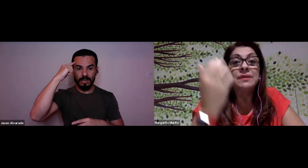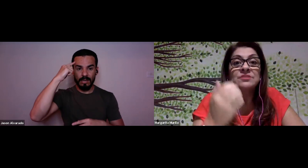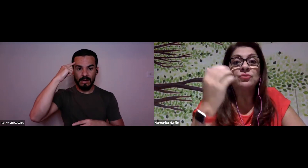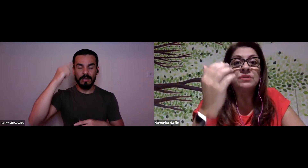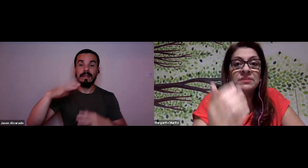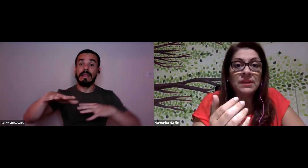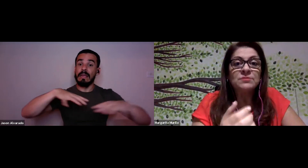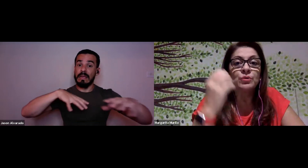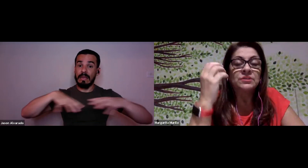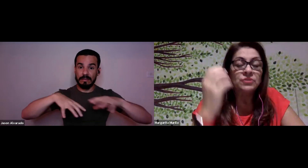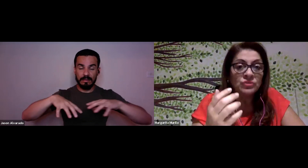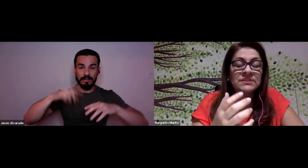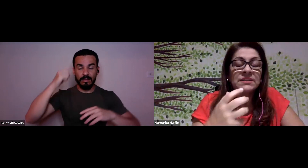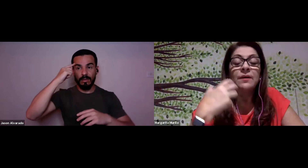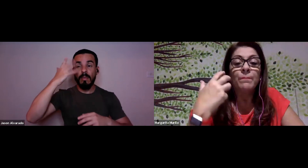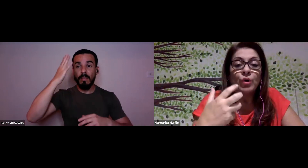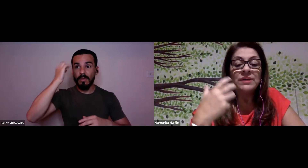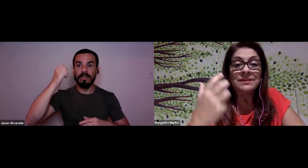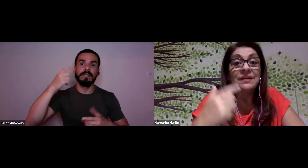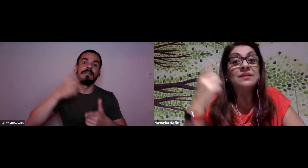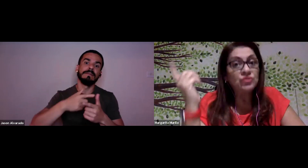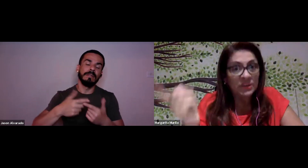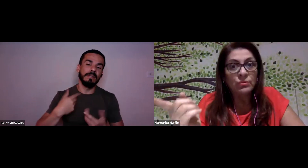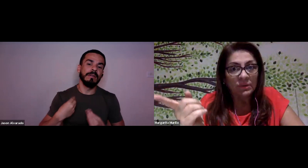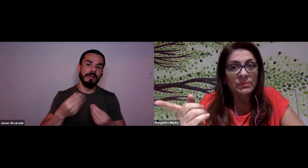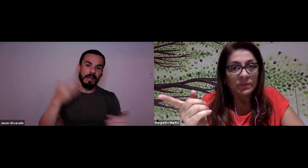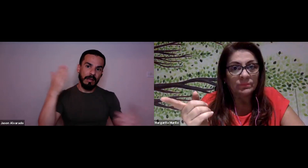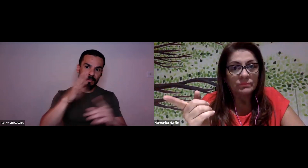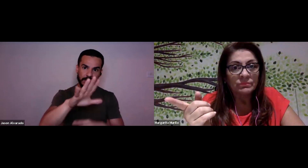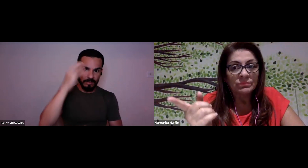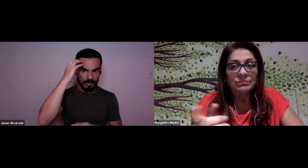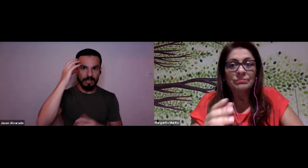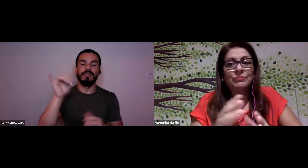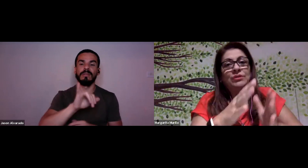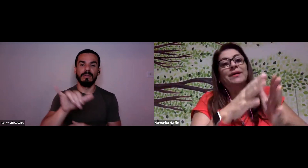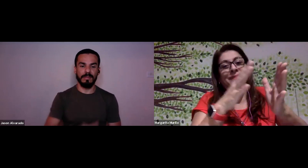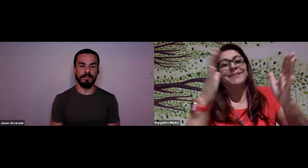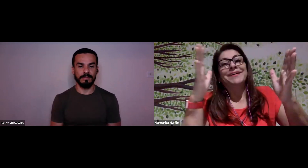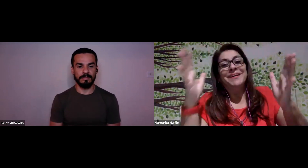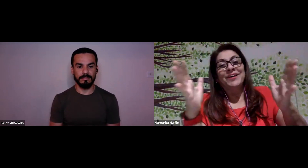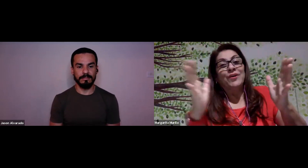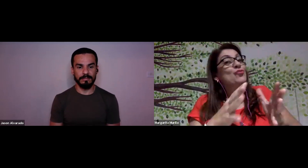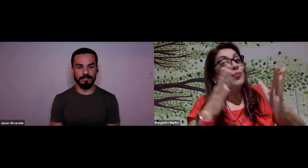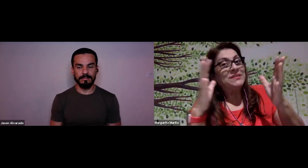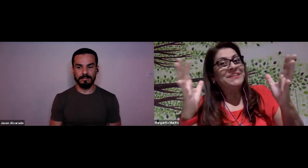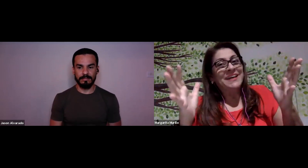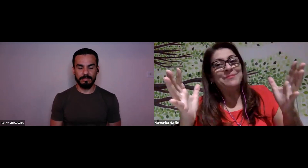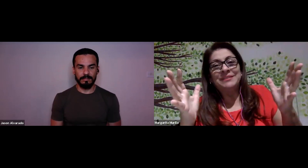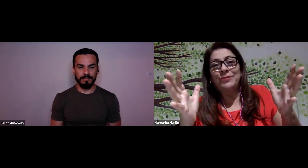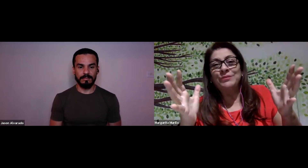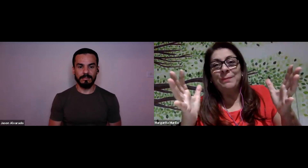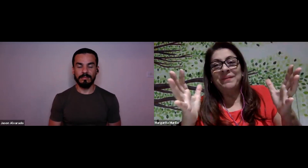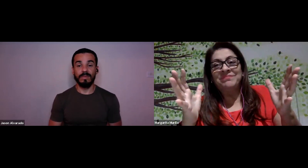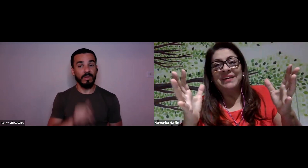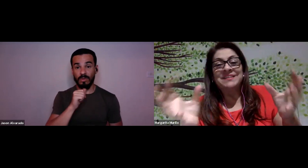actividades cognitivas porque entonces voy a dañarle su cerebro también o sea no hacer